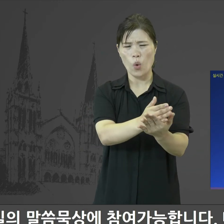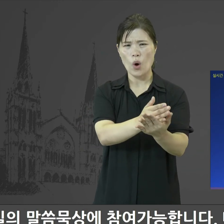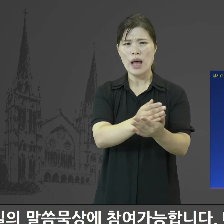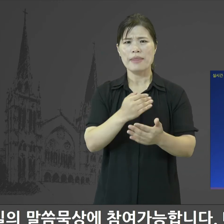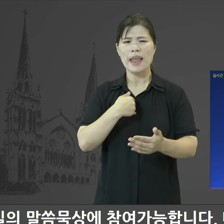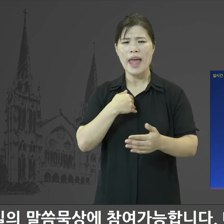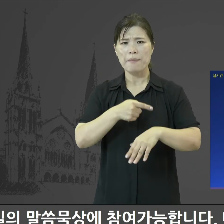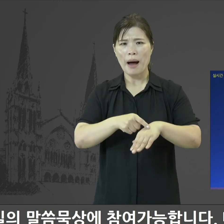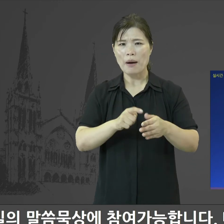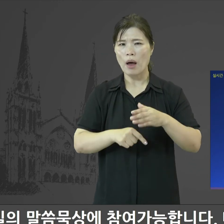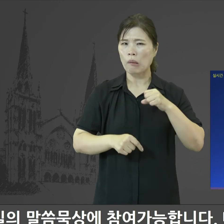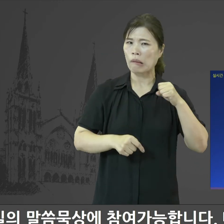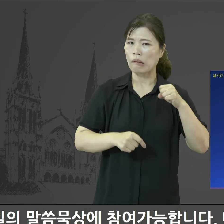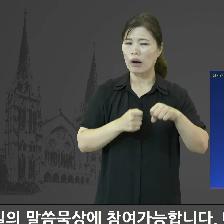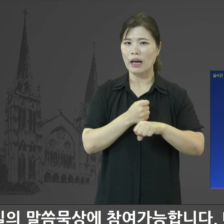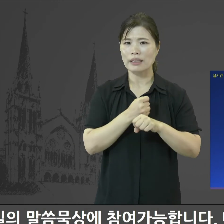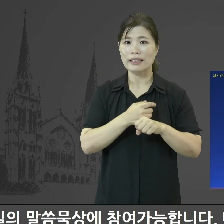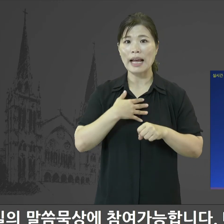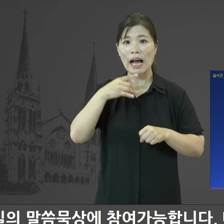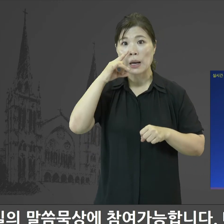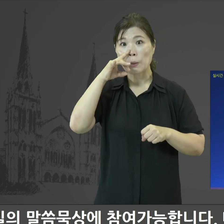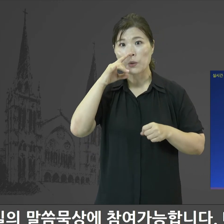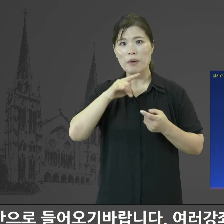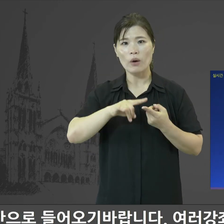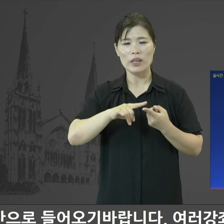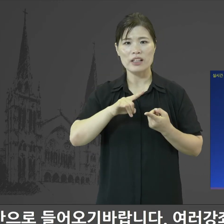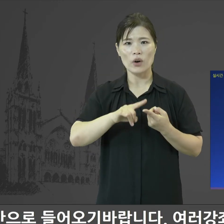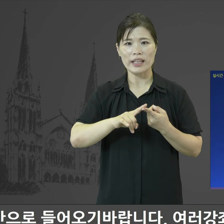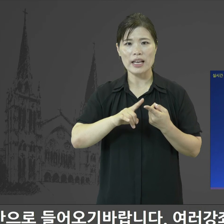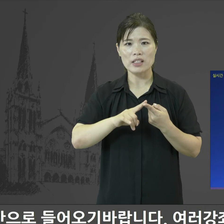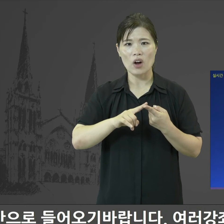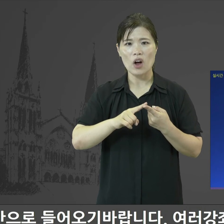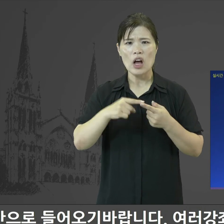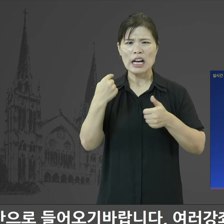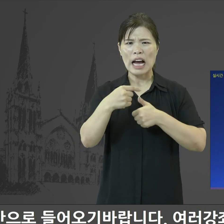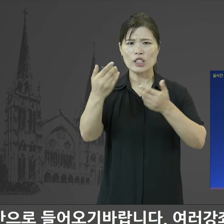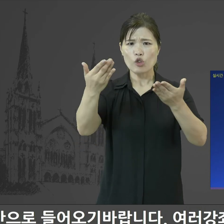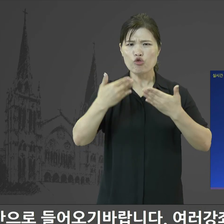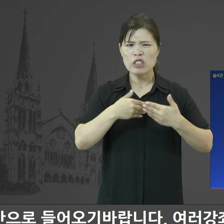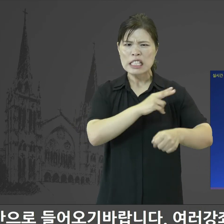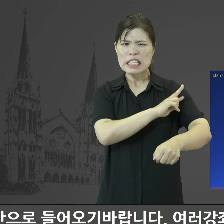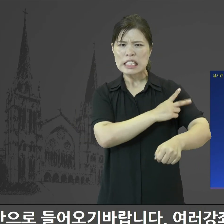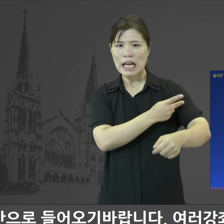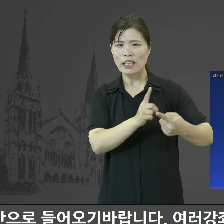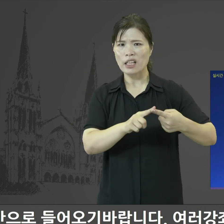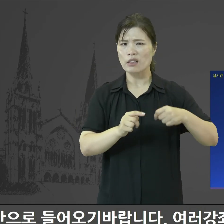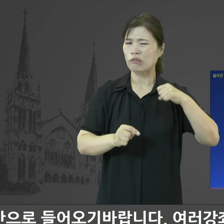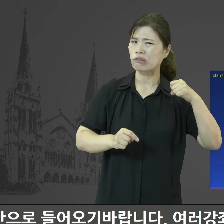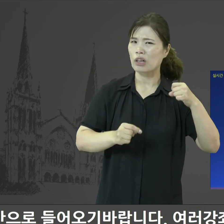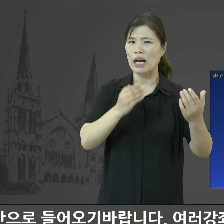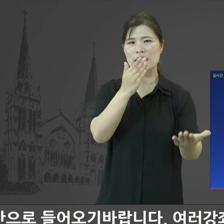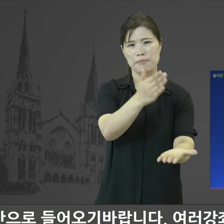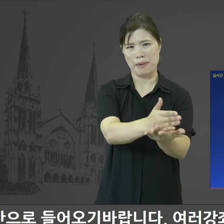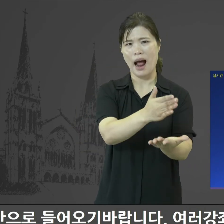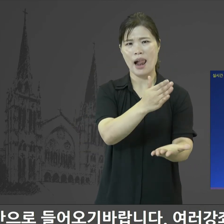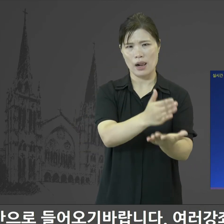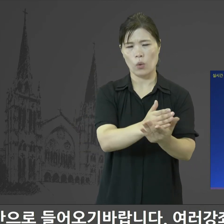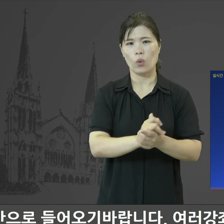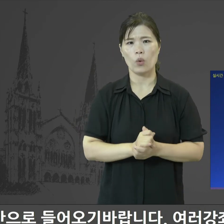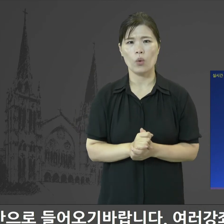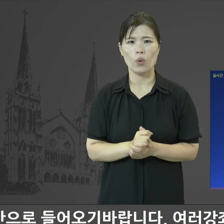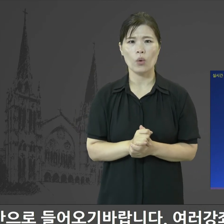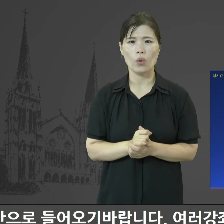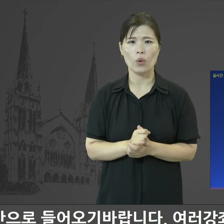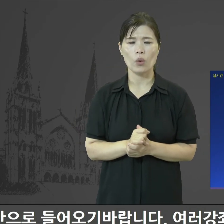마음을 혹하는, 내가 궁금해하는 것들을 콕콕콕 집어서 알려주는 이단의 사상들에 우리의 삶의 사상들을 헌신하여